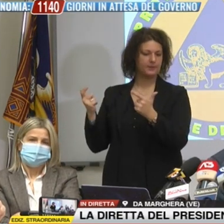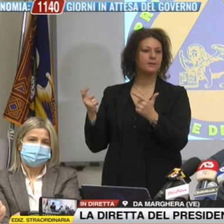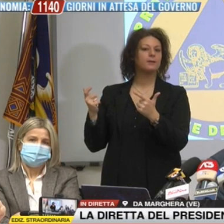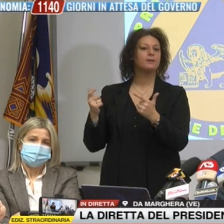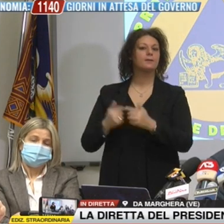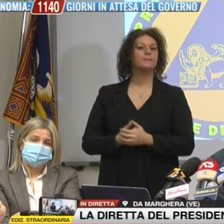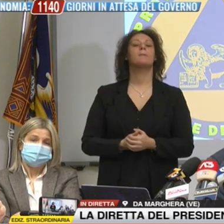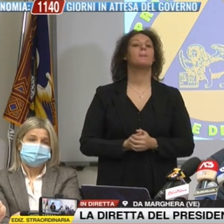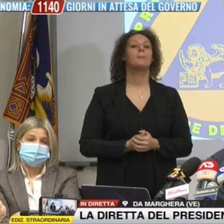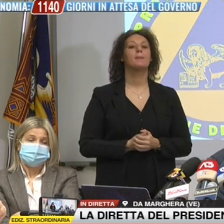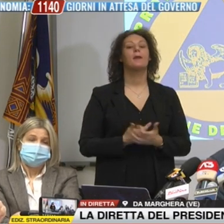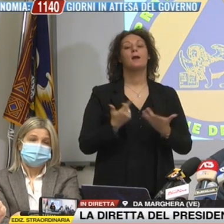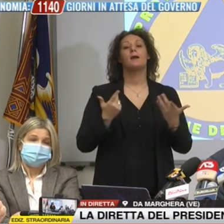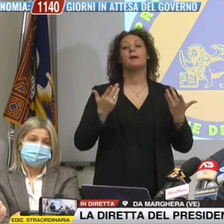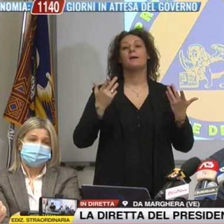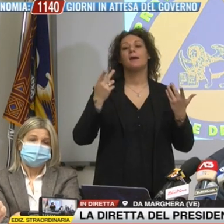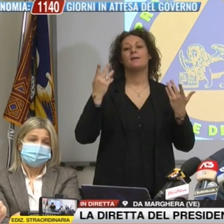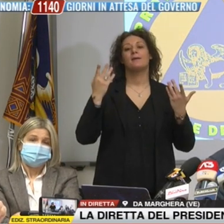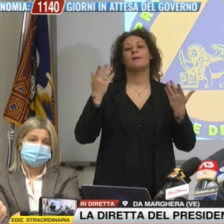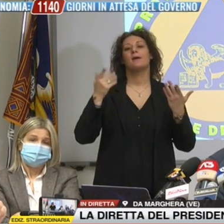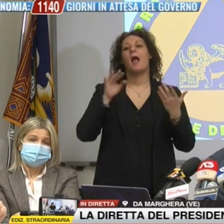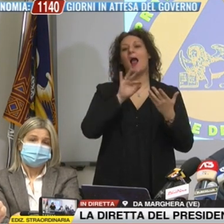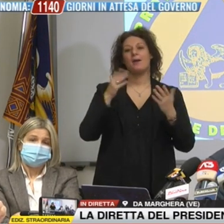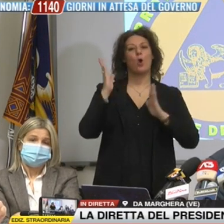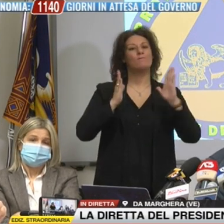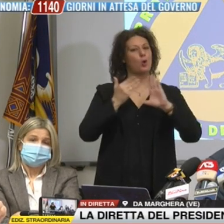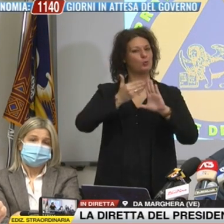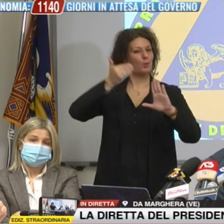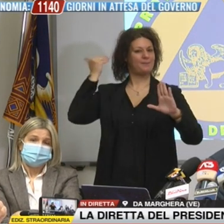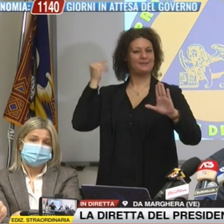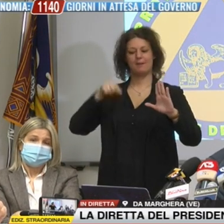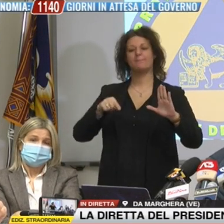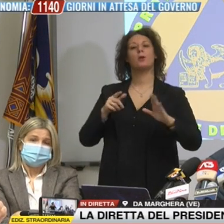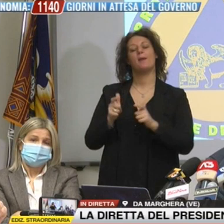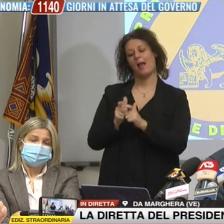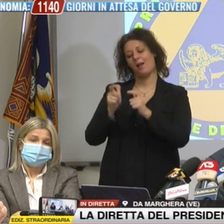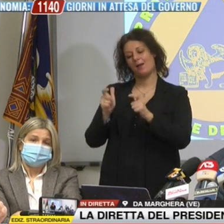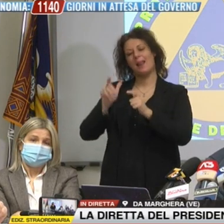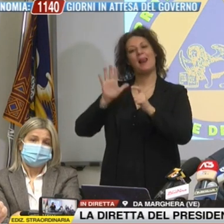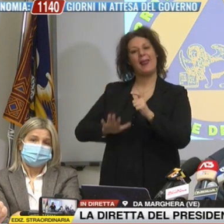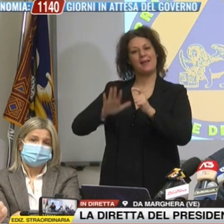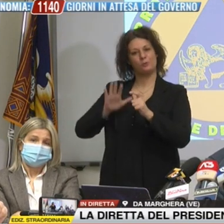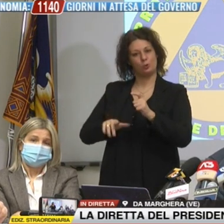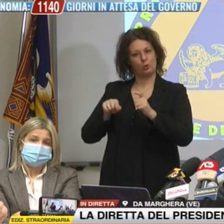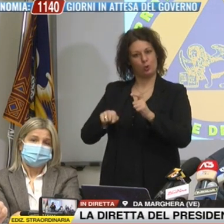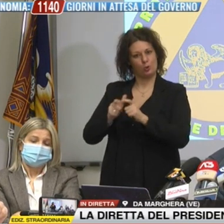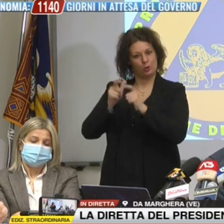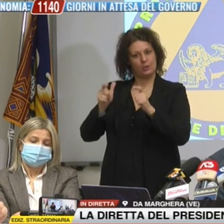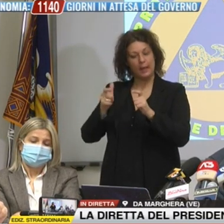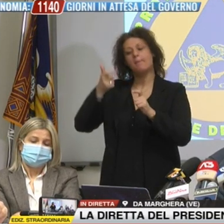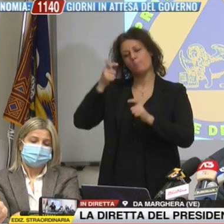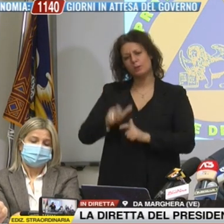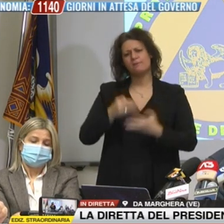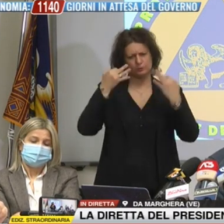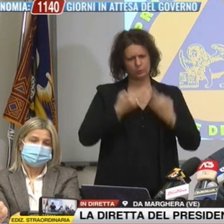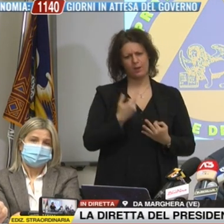l'incremento dei positivi. Sicuramente sono le misure che sono state adottate, questo è evidente, e anche una maggiore